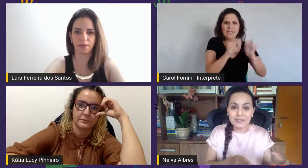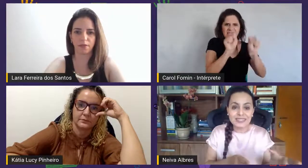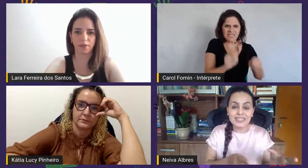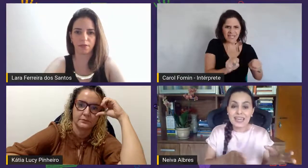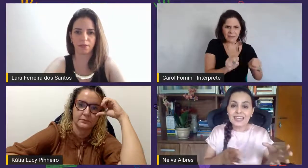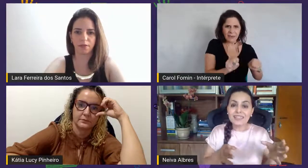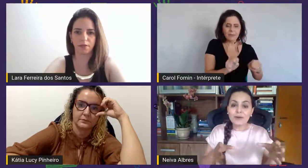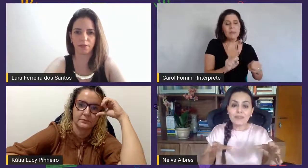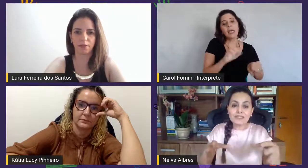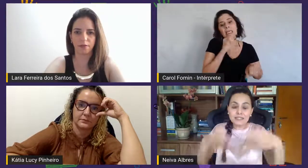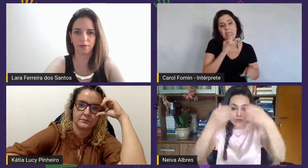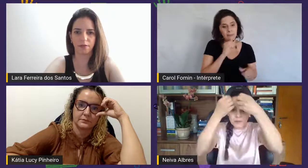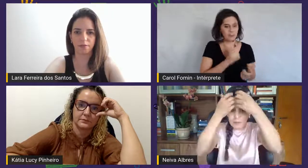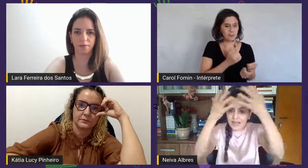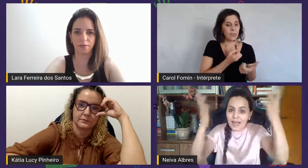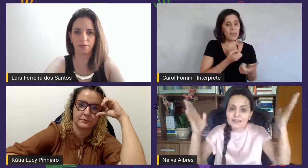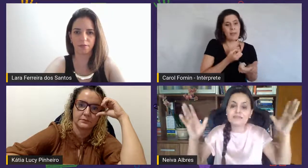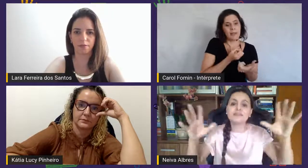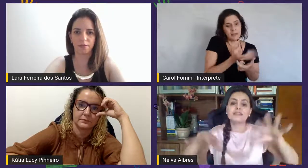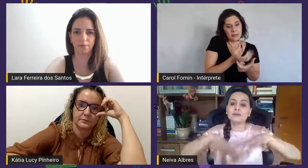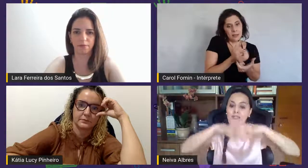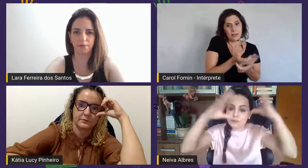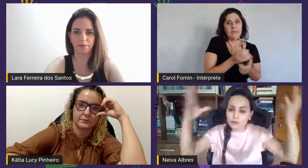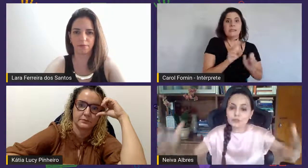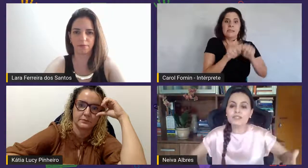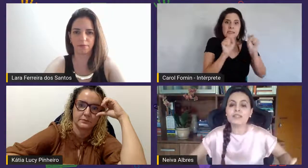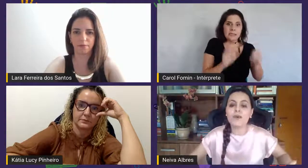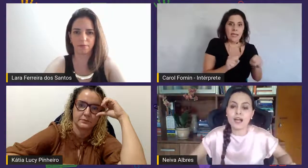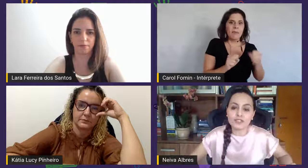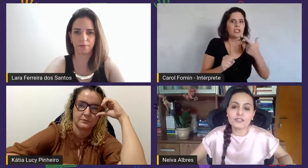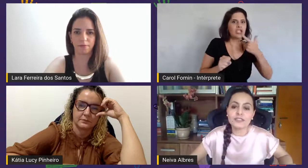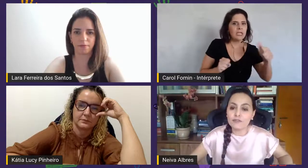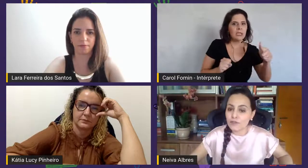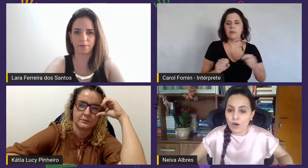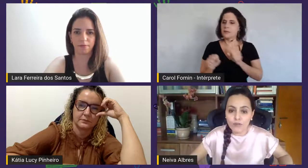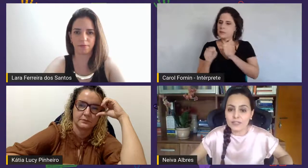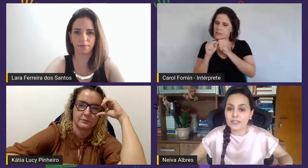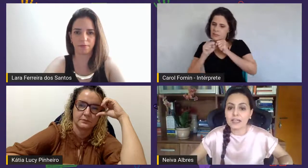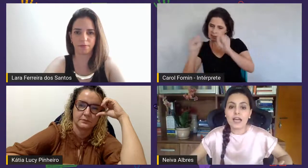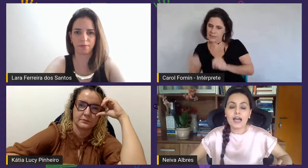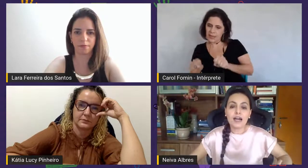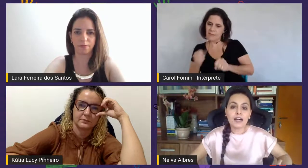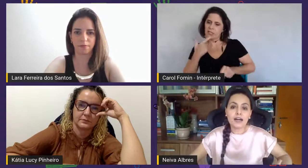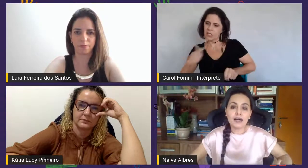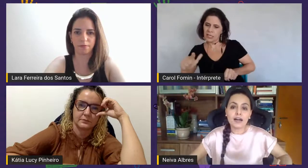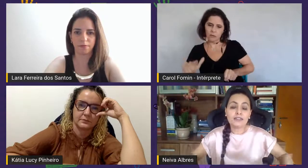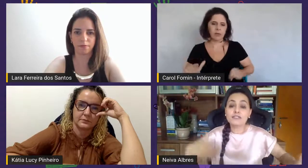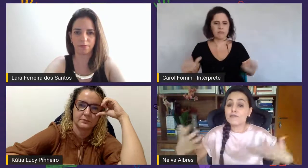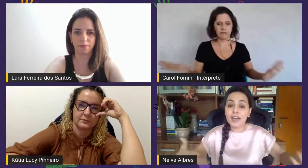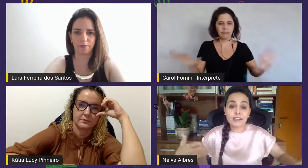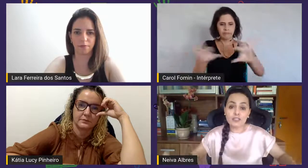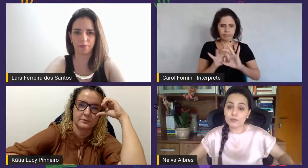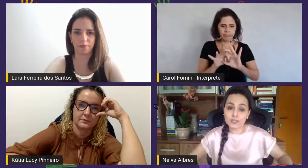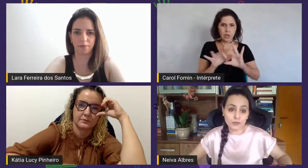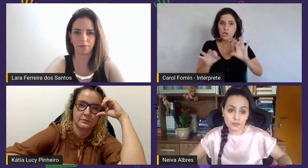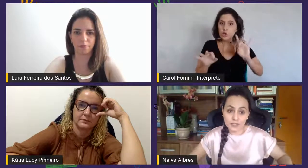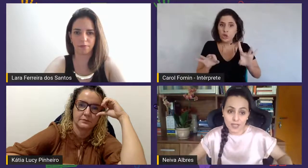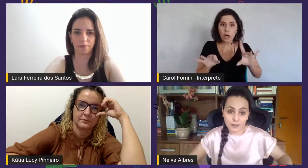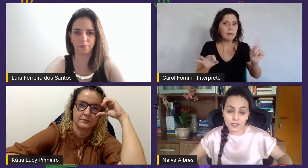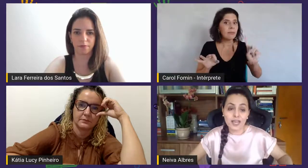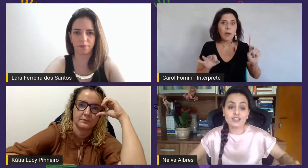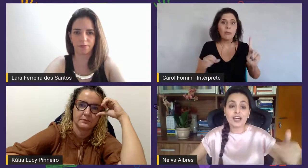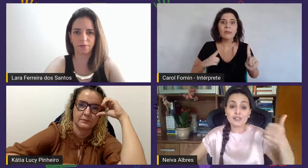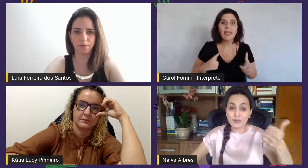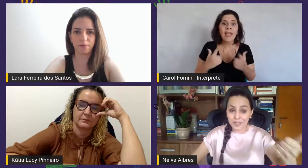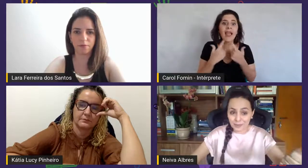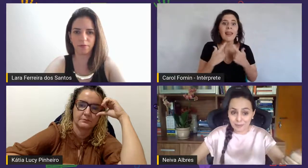para Libras. Então, é preciso ampliar essa visão das múltiplas linguagens que envolvem as esferas de atuação dos